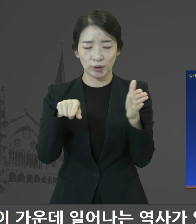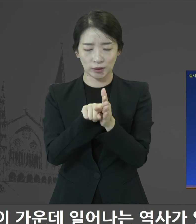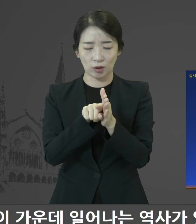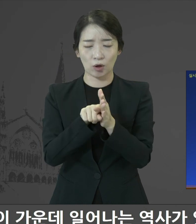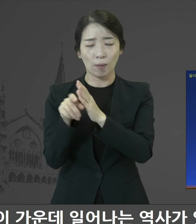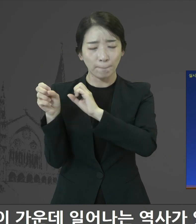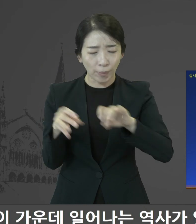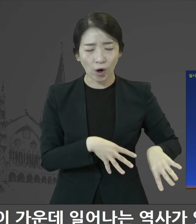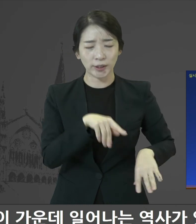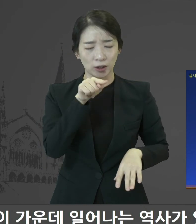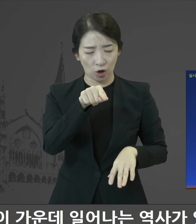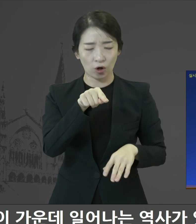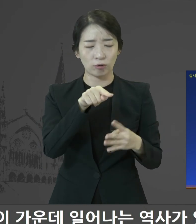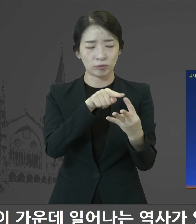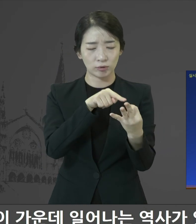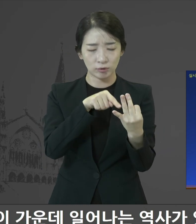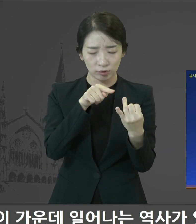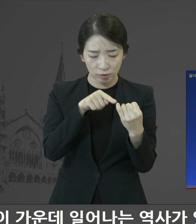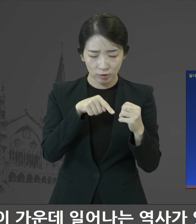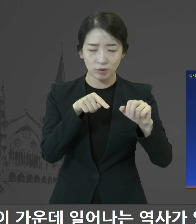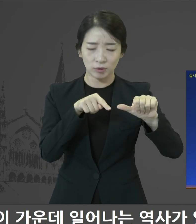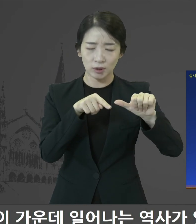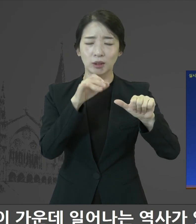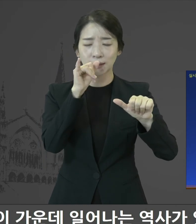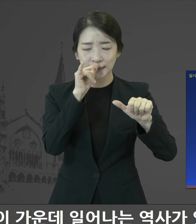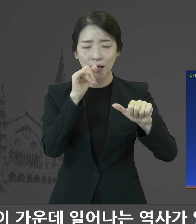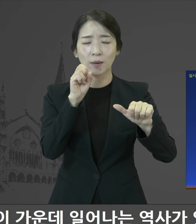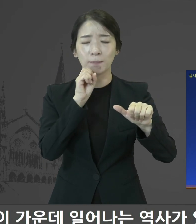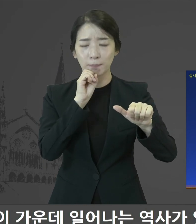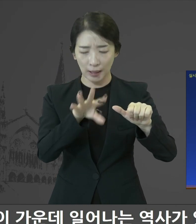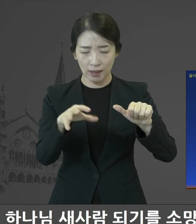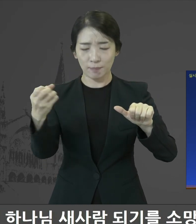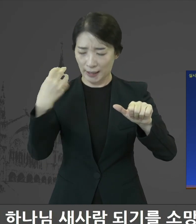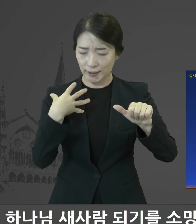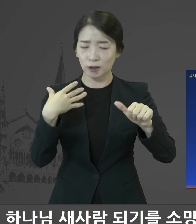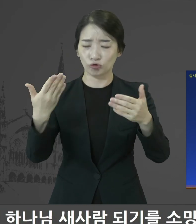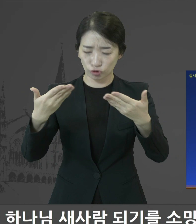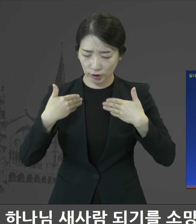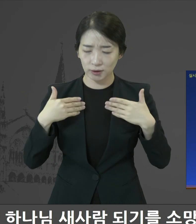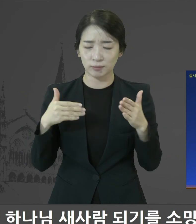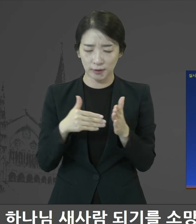있다고 말씀하신 그것, 쓴 뿌리 악의와 함께 버릴 수